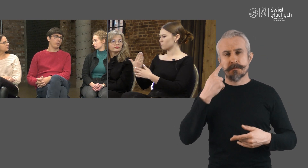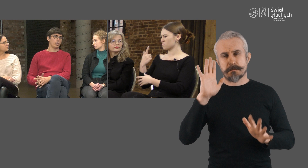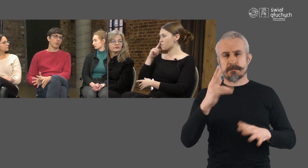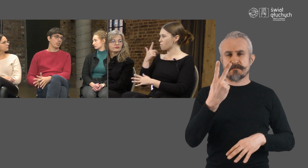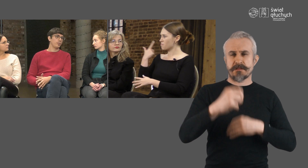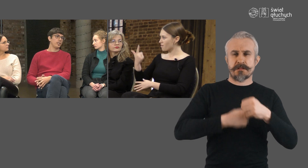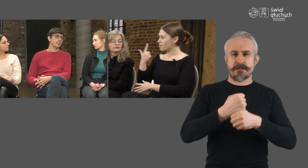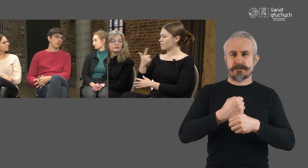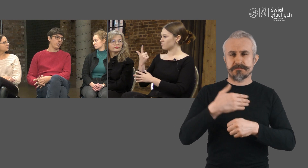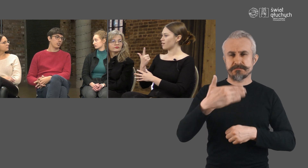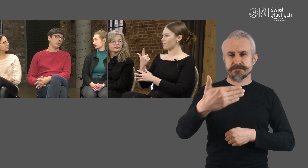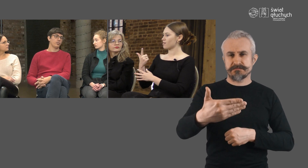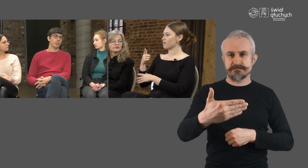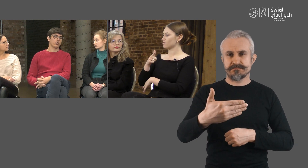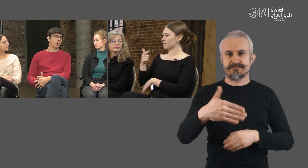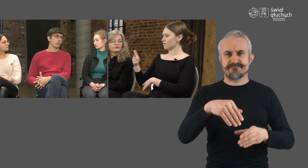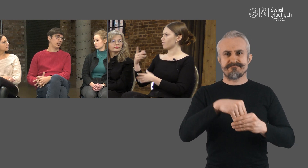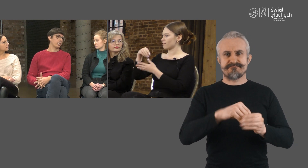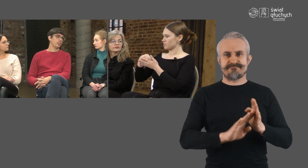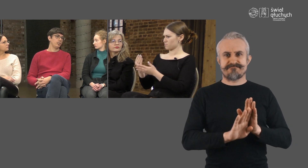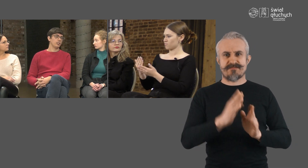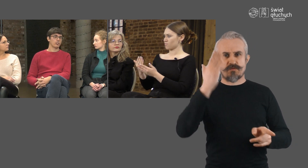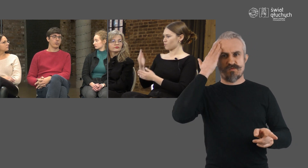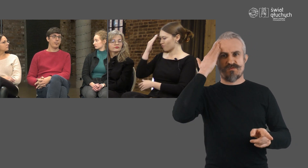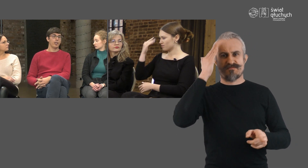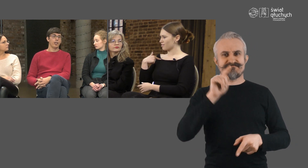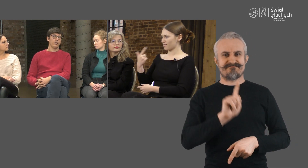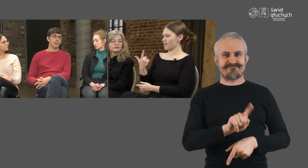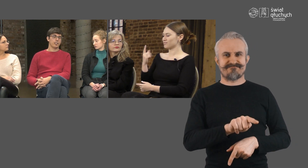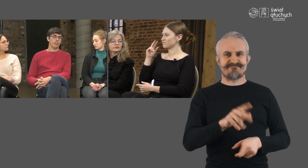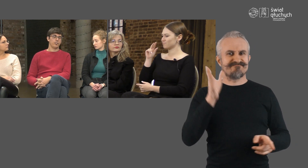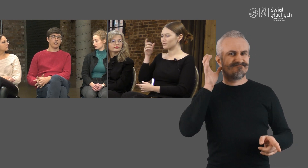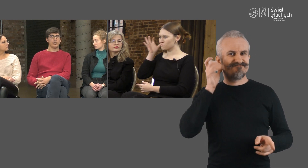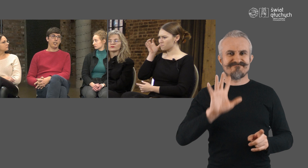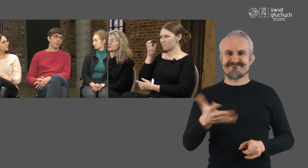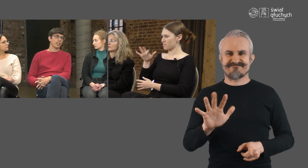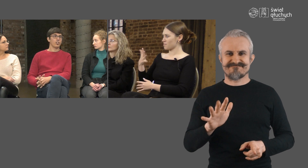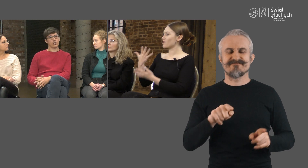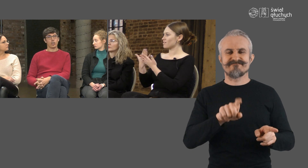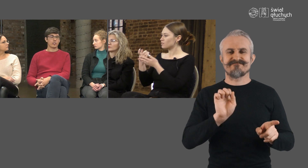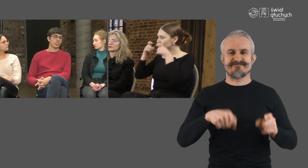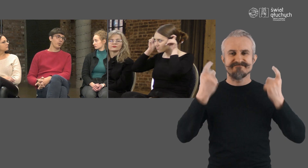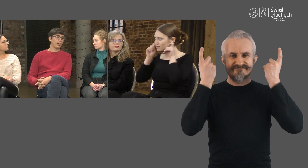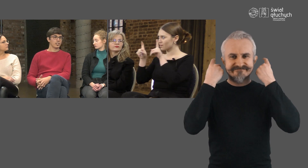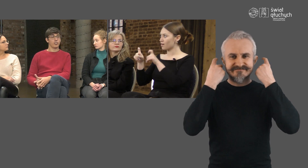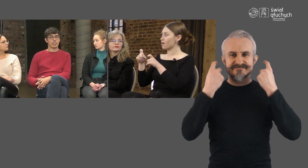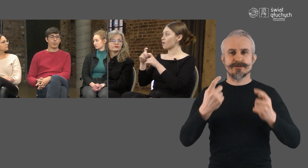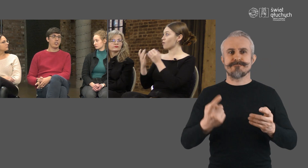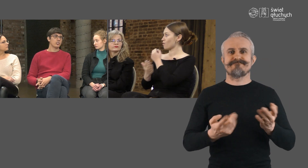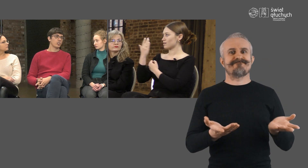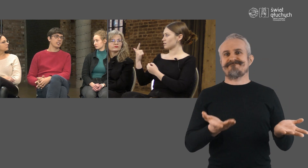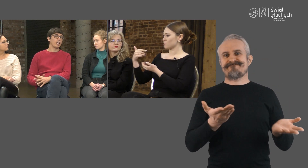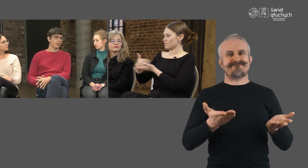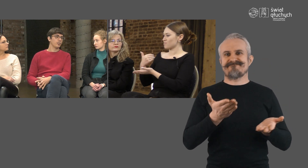2 lata później, jakoś tak mniej więcej, dopiero zorientowali się, że mam czasem tak nie to słuchem, więc wtedy mi daje aparaty, co okazało się, że nie pomaga, skoro jestem